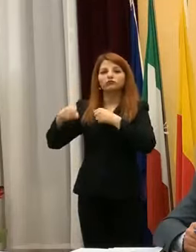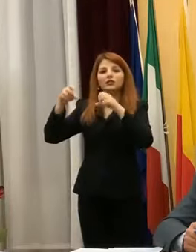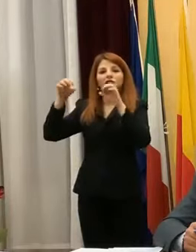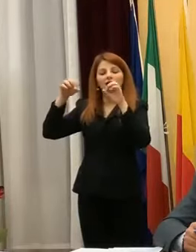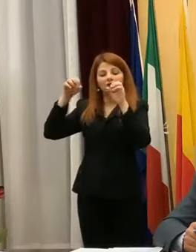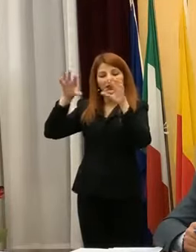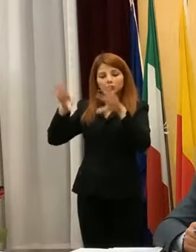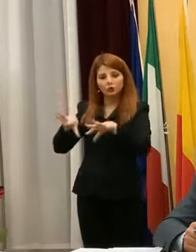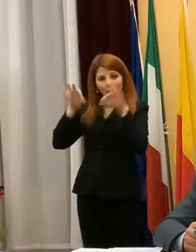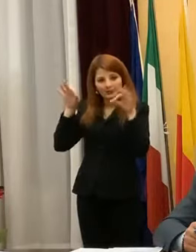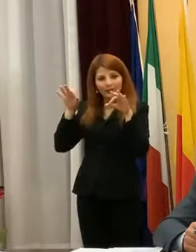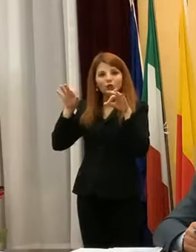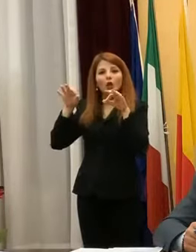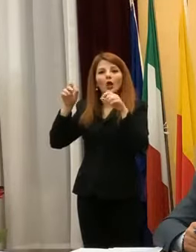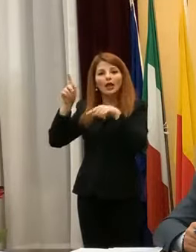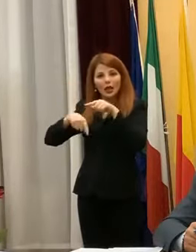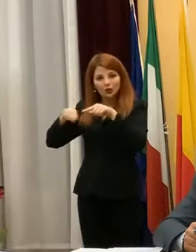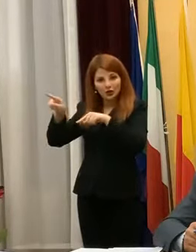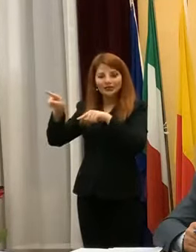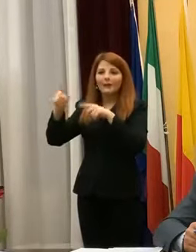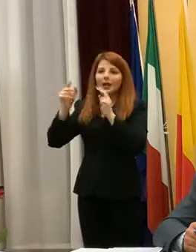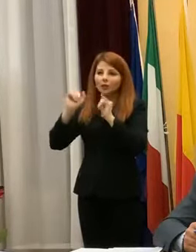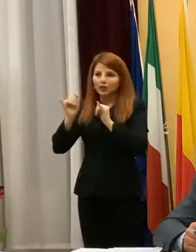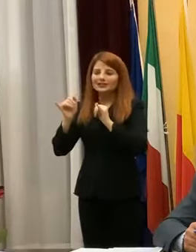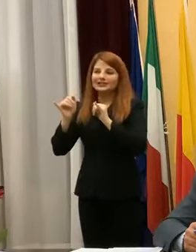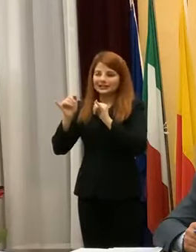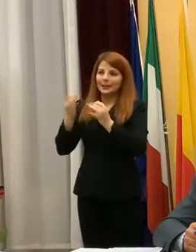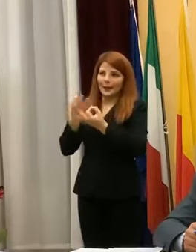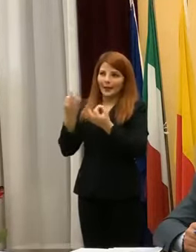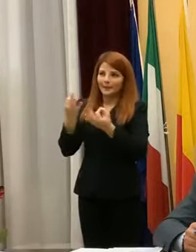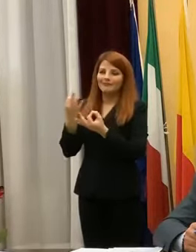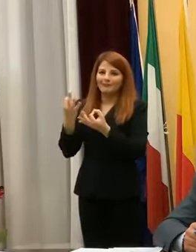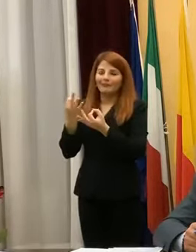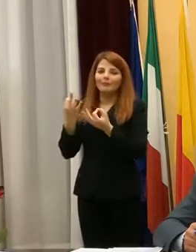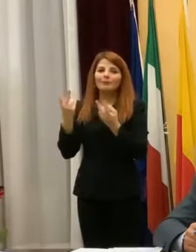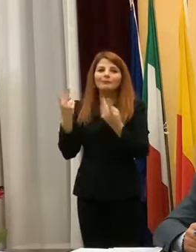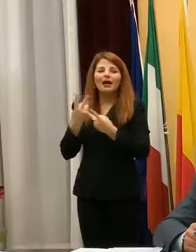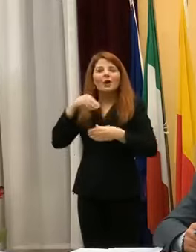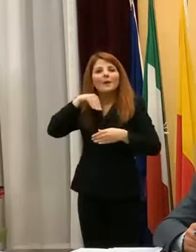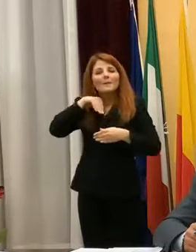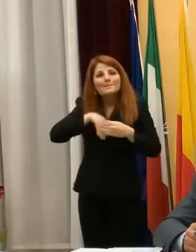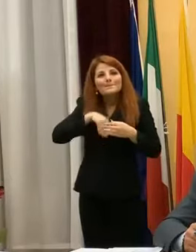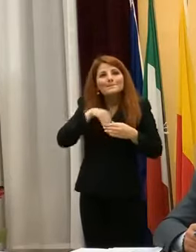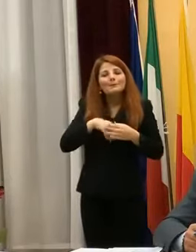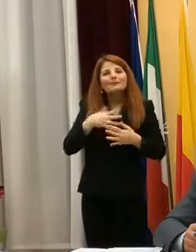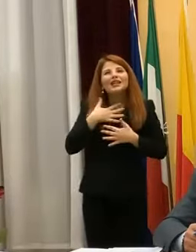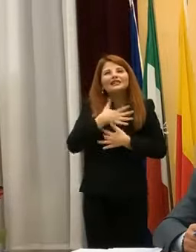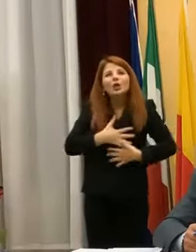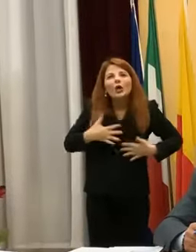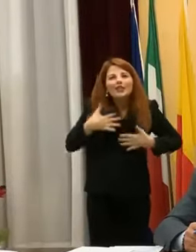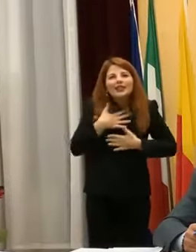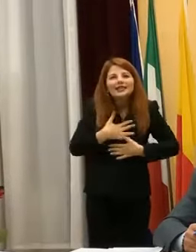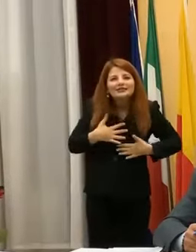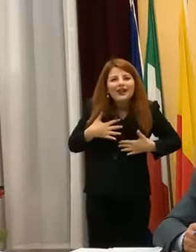C'è invece purtroppo da prendere atto dell'esistenza di un